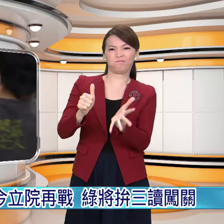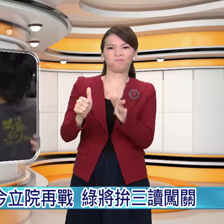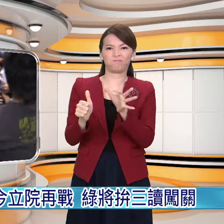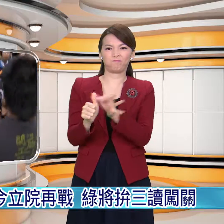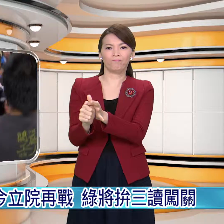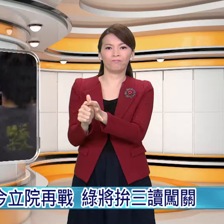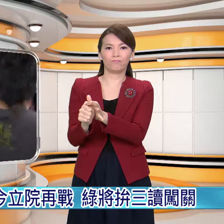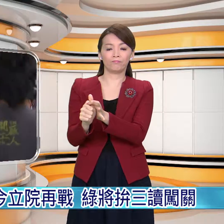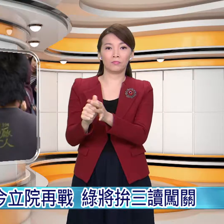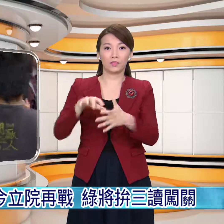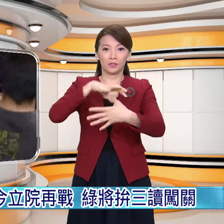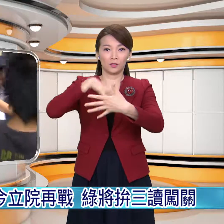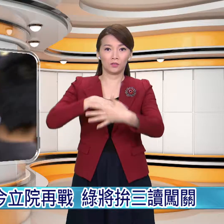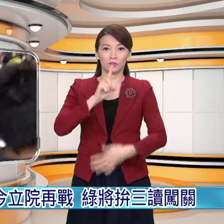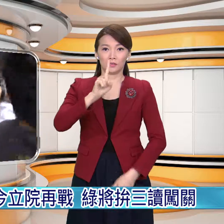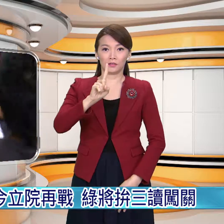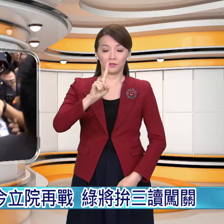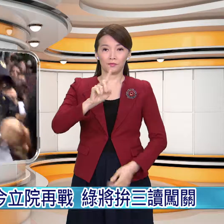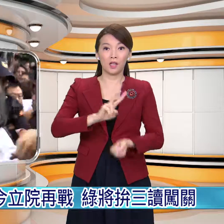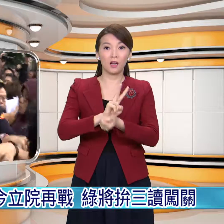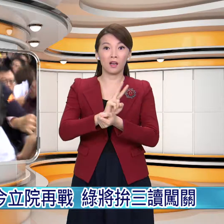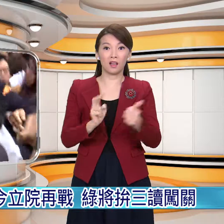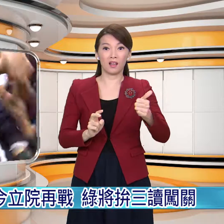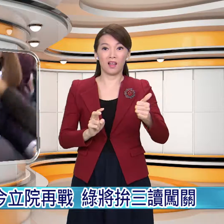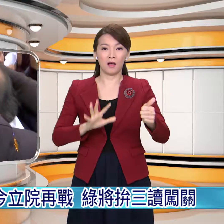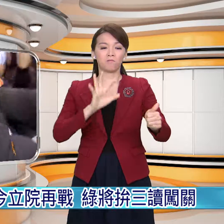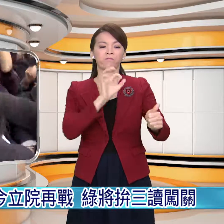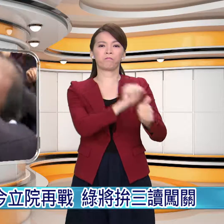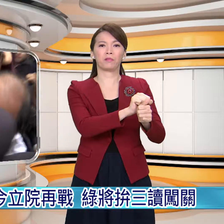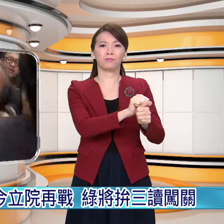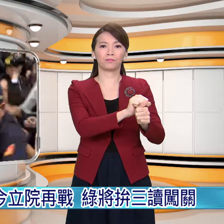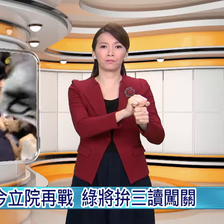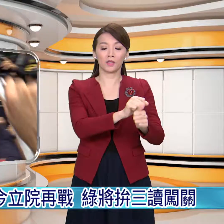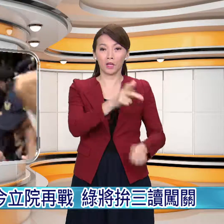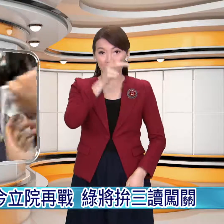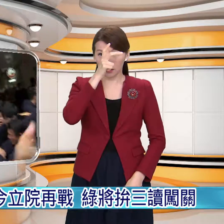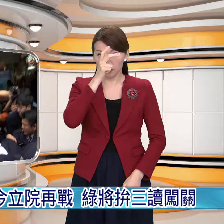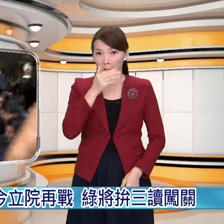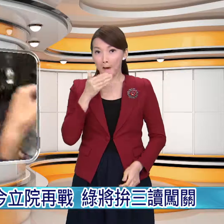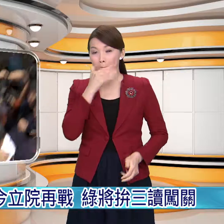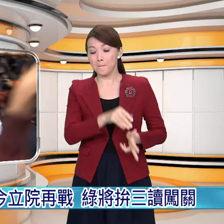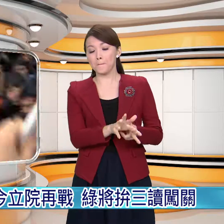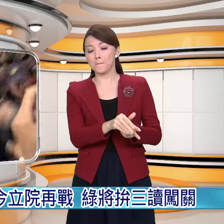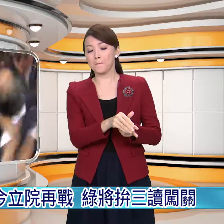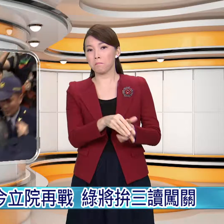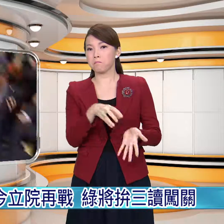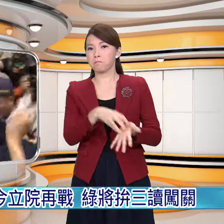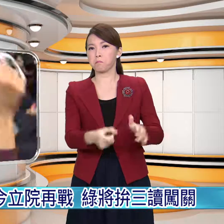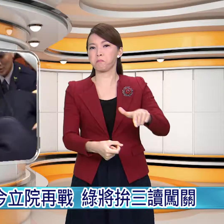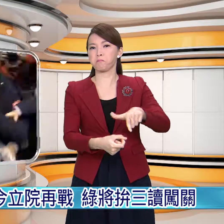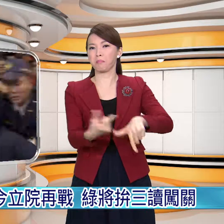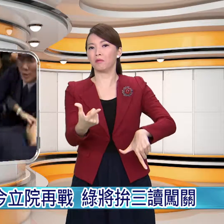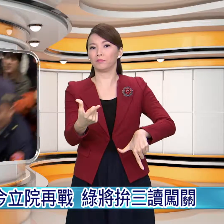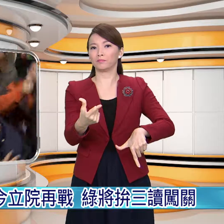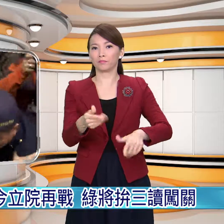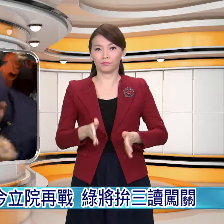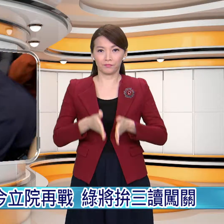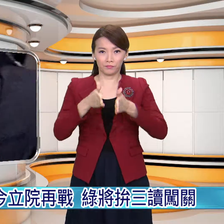一名林姓男子是当场被捕。警方公布了搜证画面，锁定开